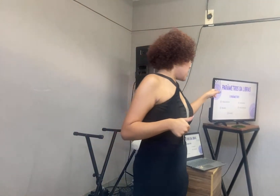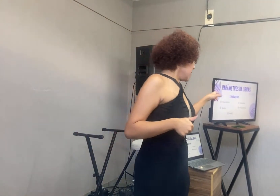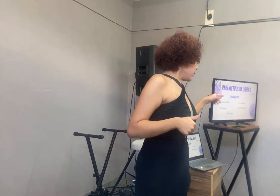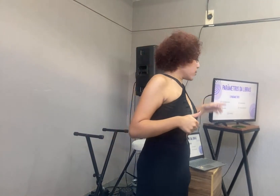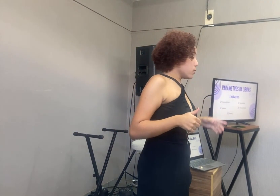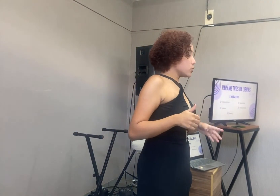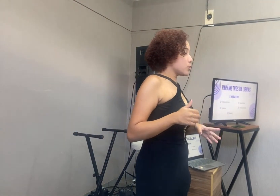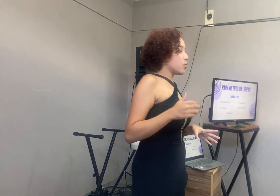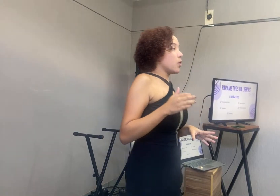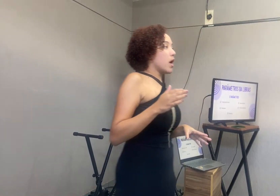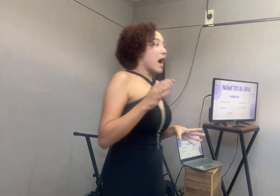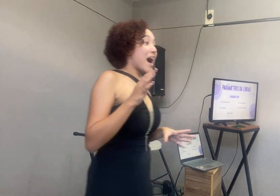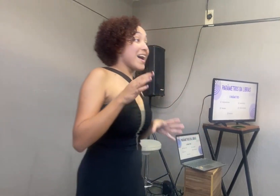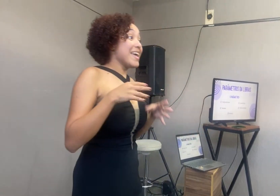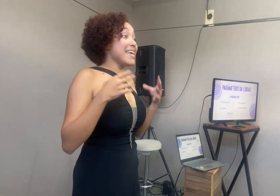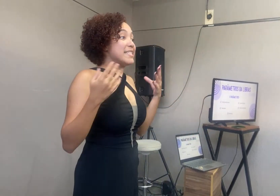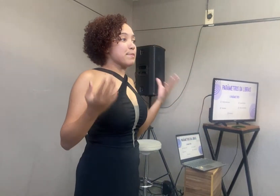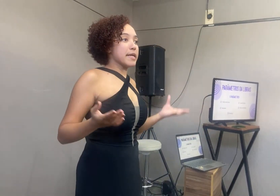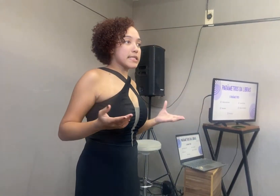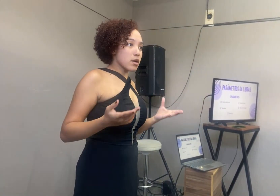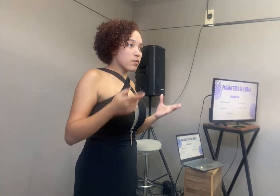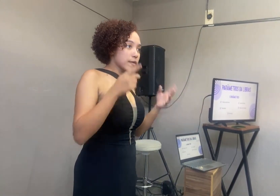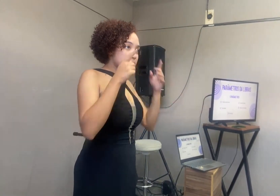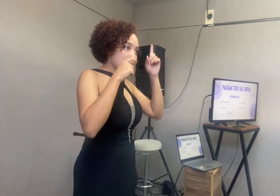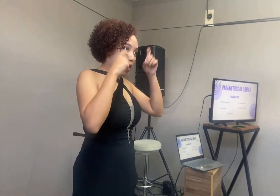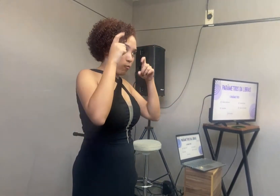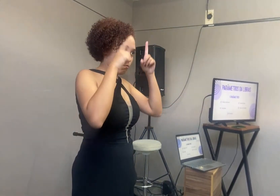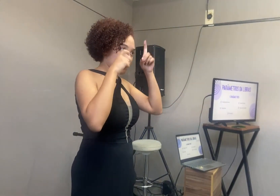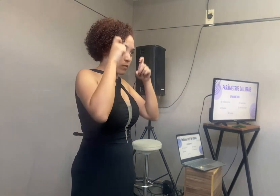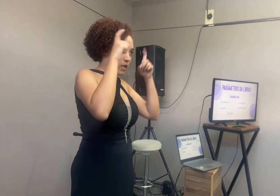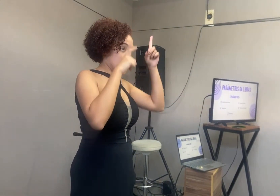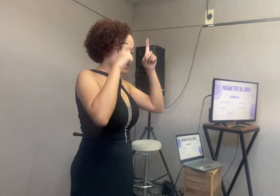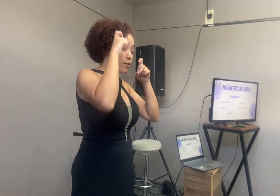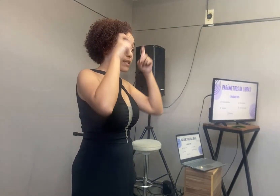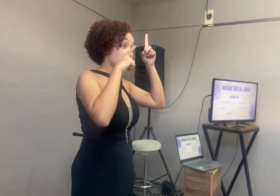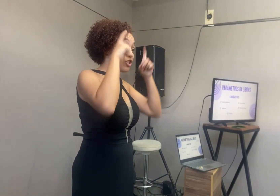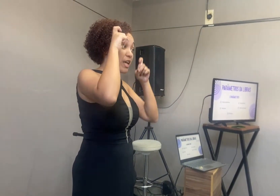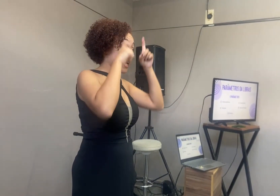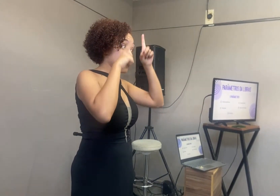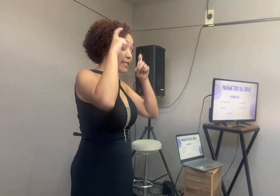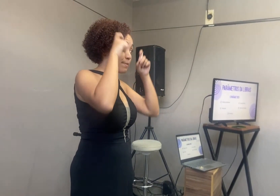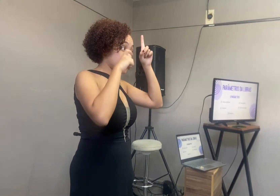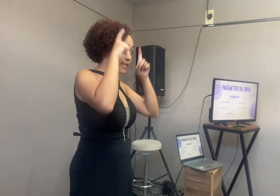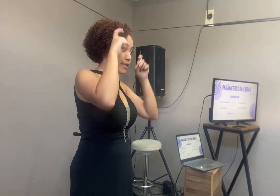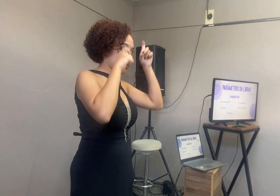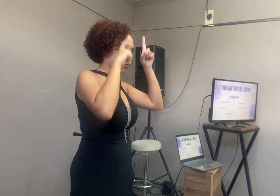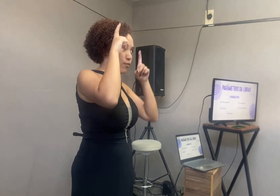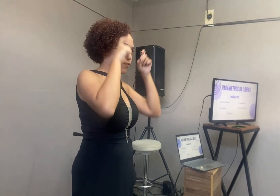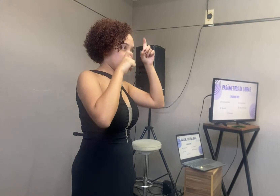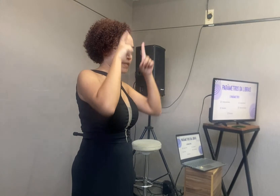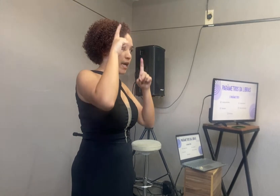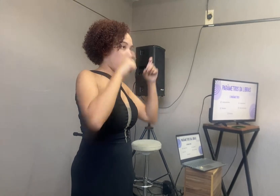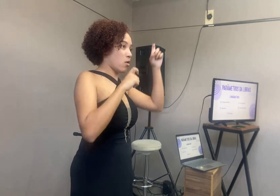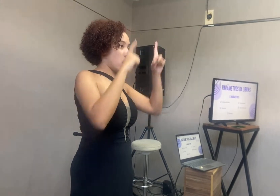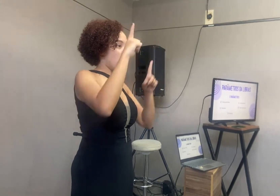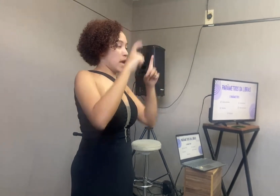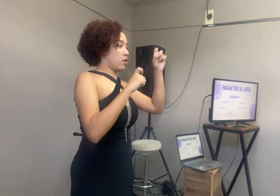E por último, a expressão facial. Esse é o sinal de expressão facial. É o